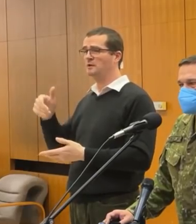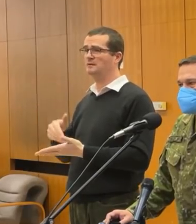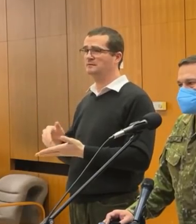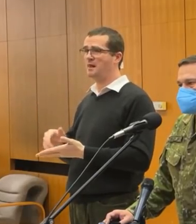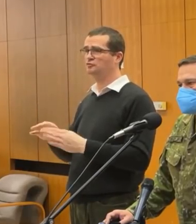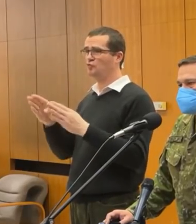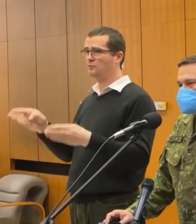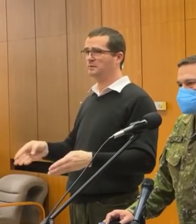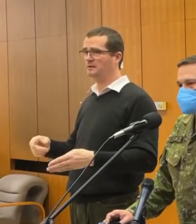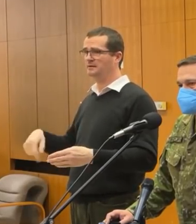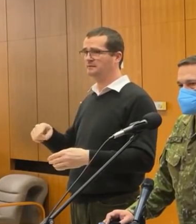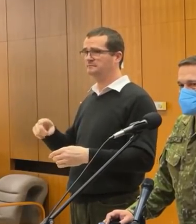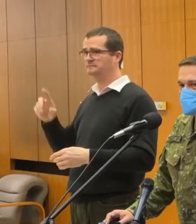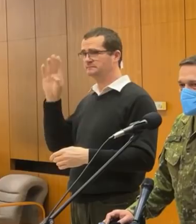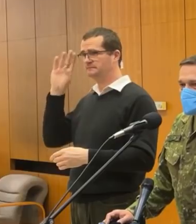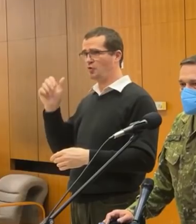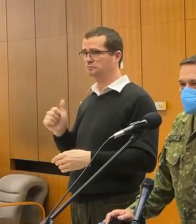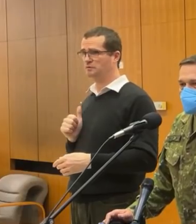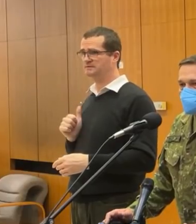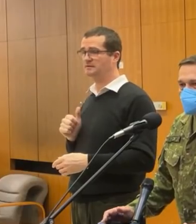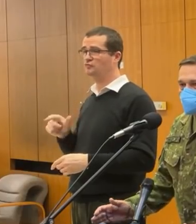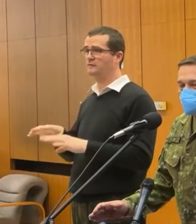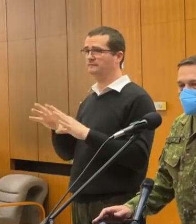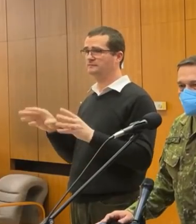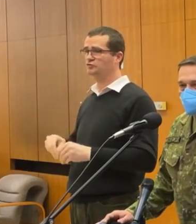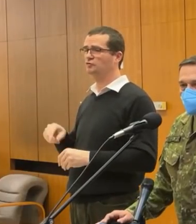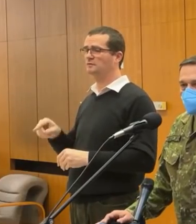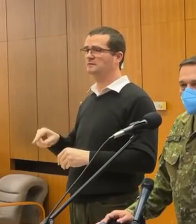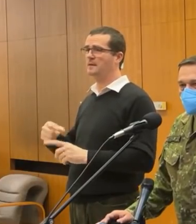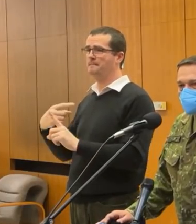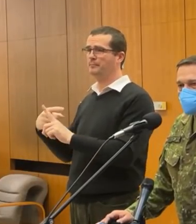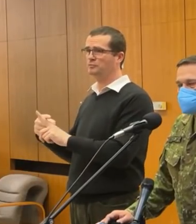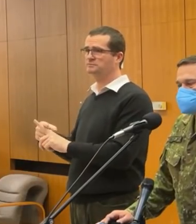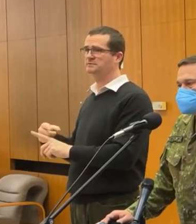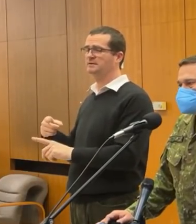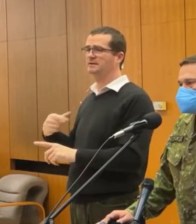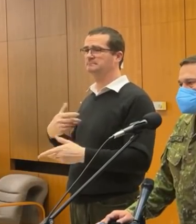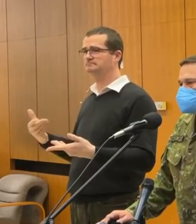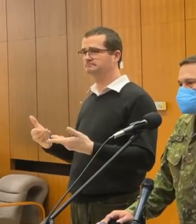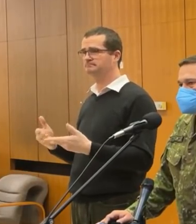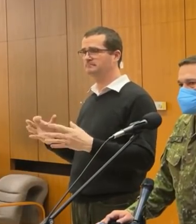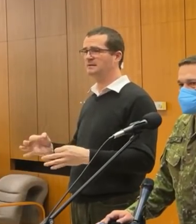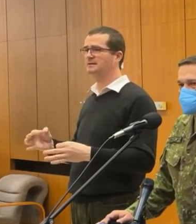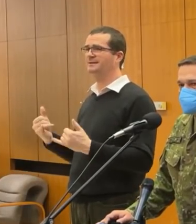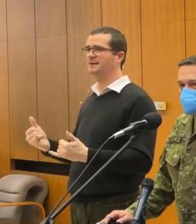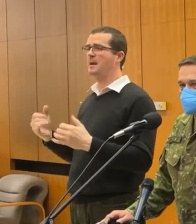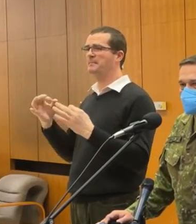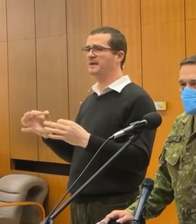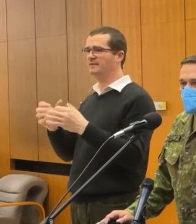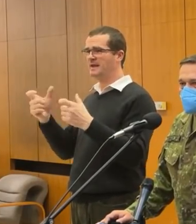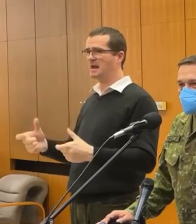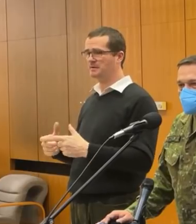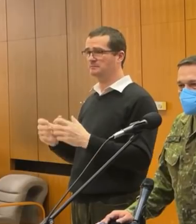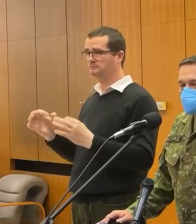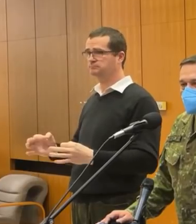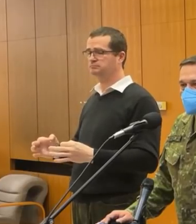ďalšie objekty a zariadenia ozbrojených síl. A to všetko, tieto benefity sú v súlade s aktuálnym právnym rámcom, takže